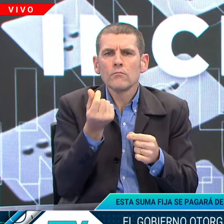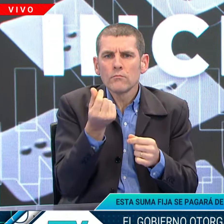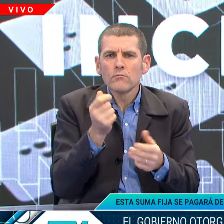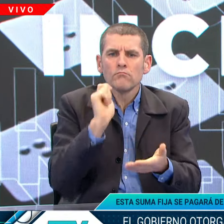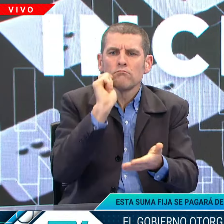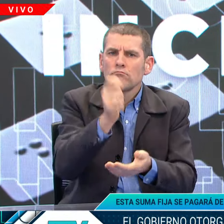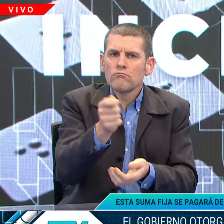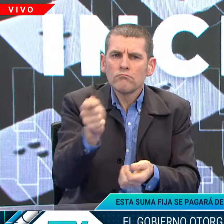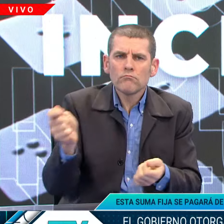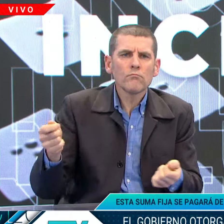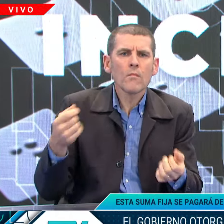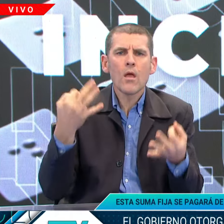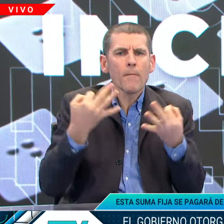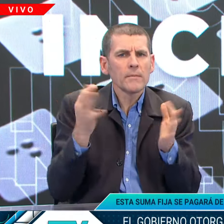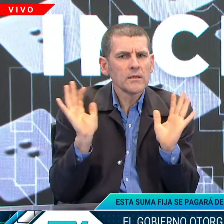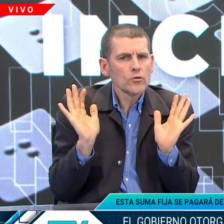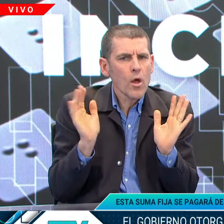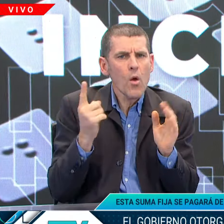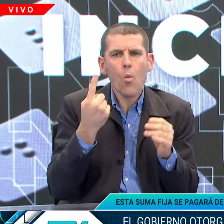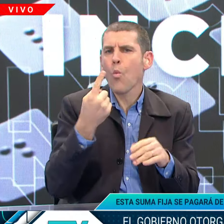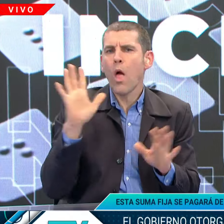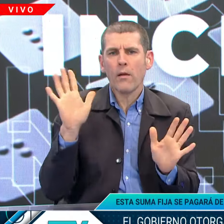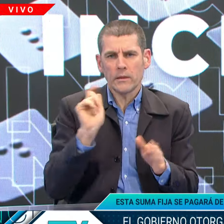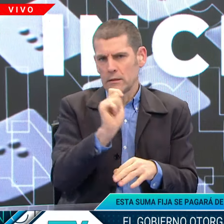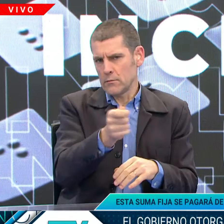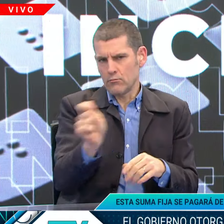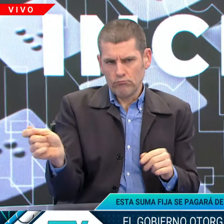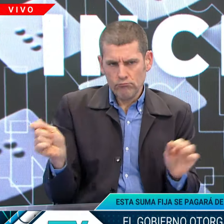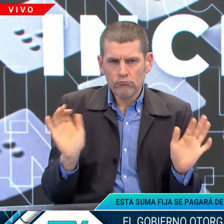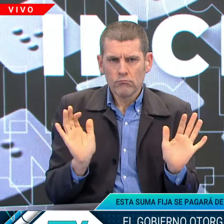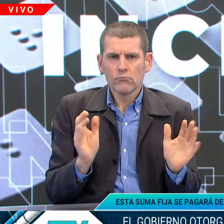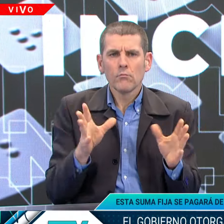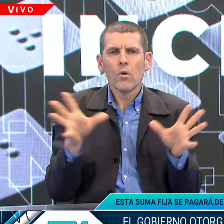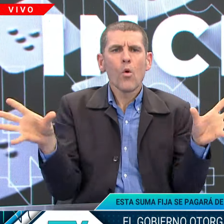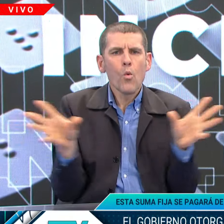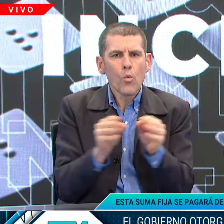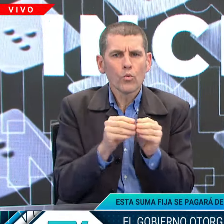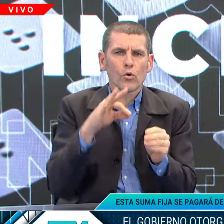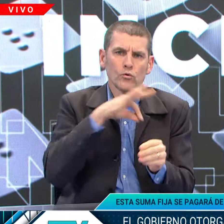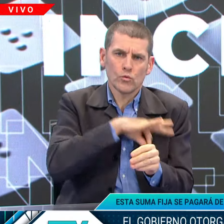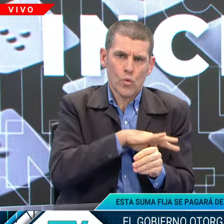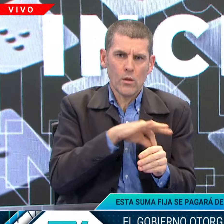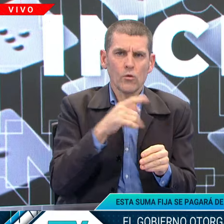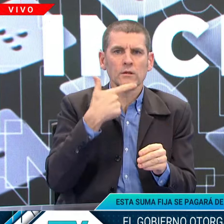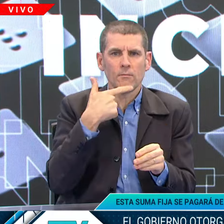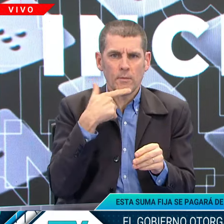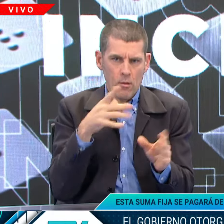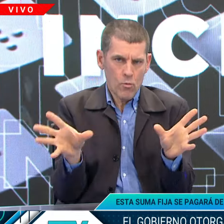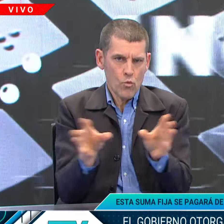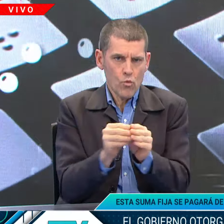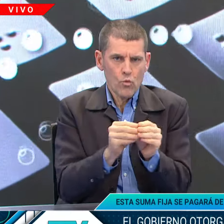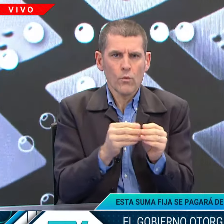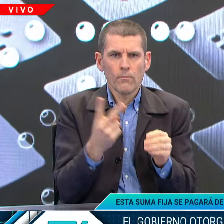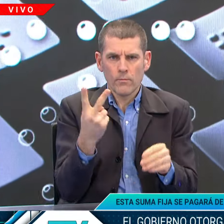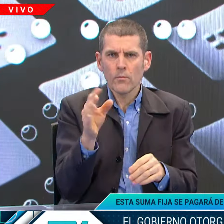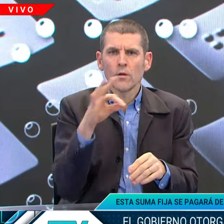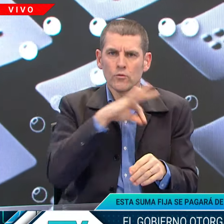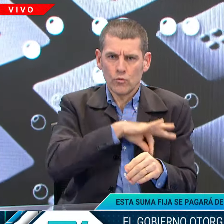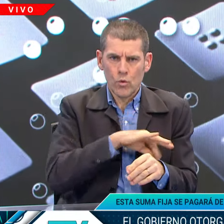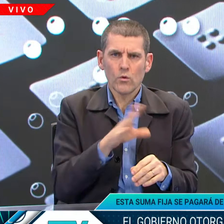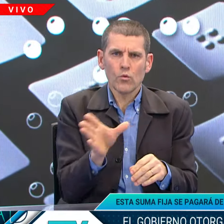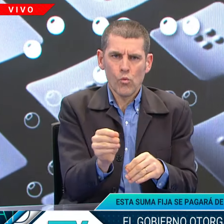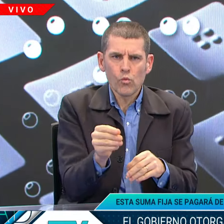forma excepcional por única vez y se integrará junto con los haberes del mes de septiembre. El bono está dirigido